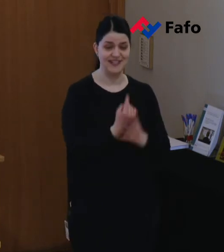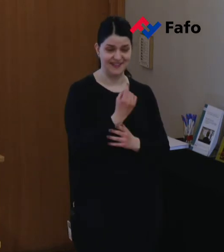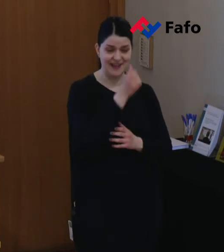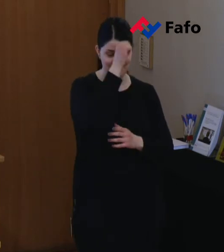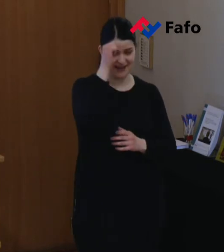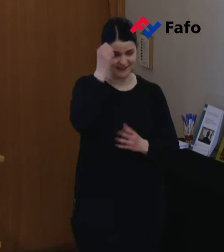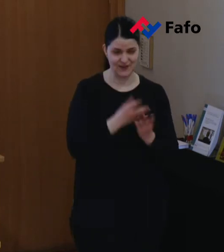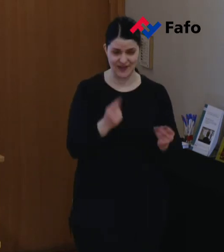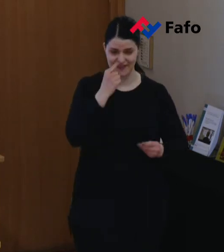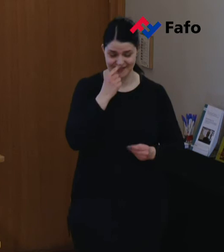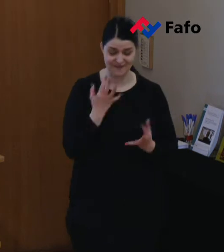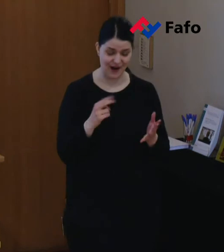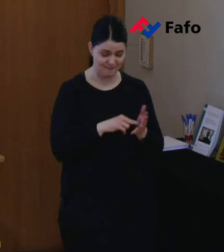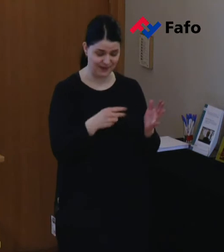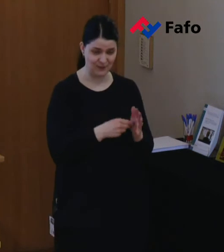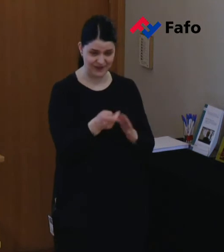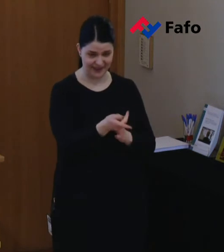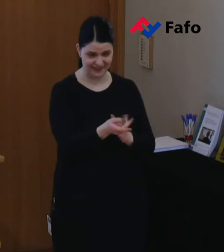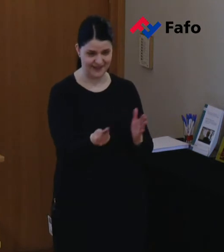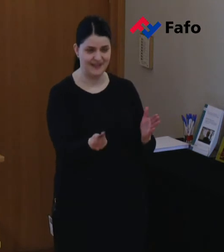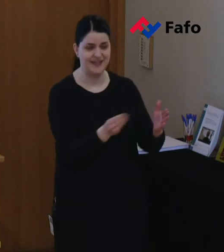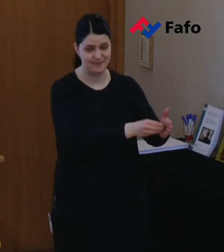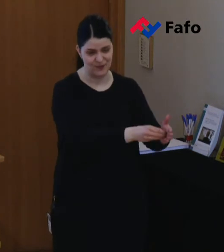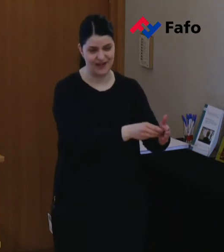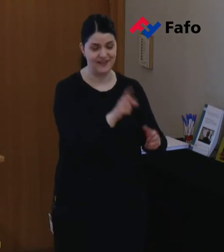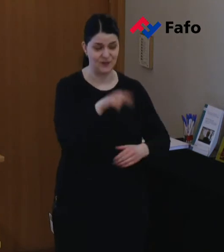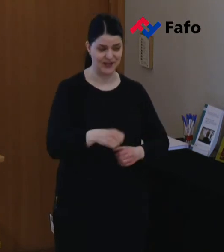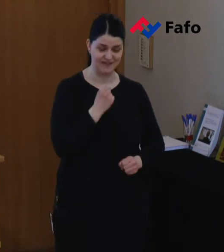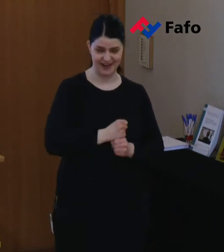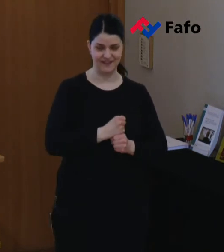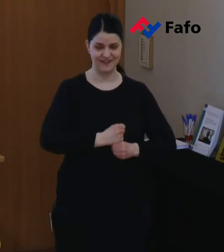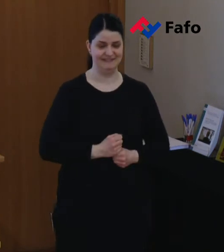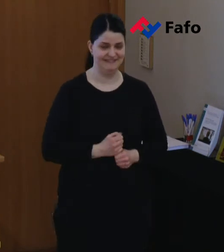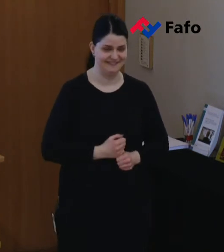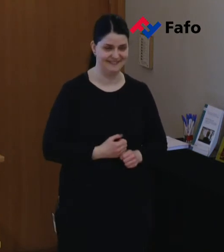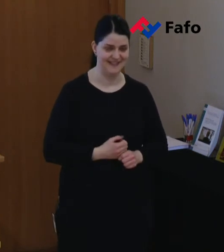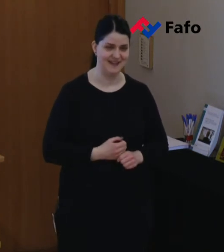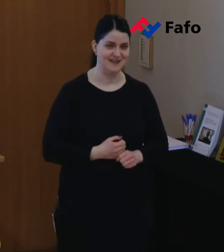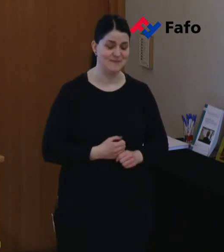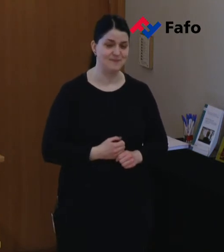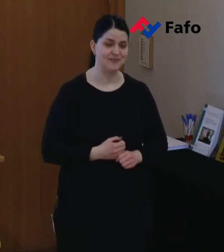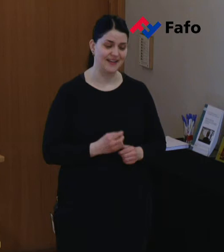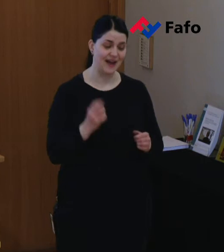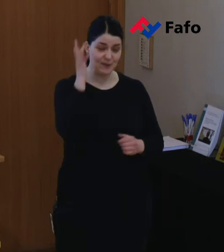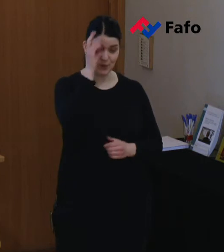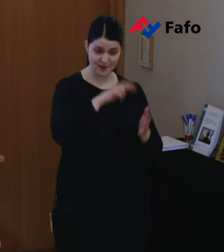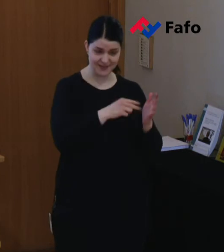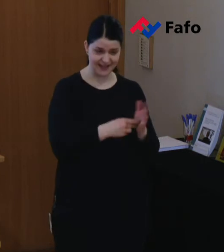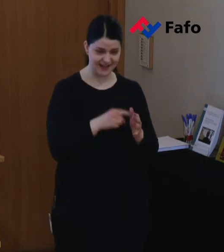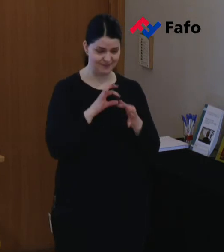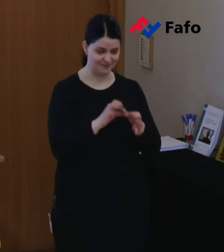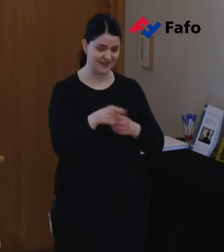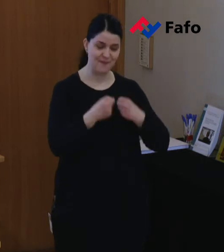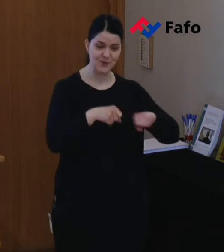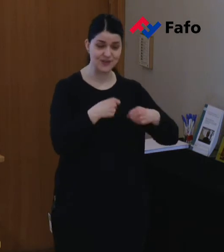denne metoden bringer inn i den norske virkeligheten? Så problemstillingen for dette prosjektet har